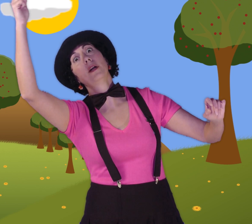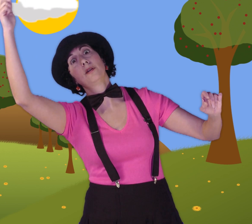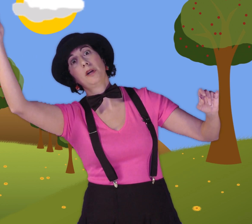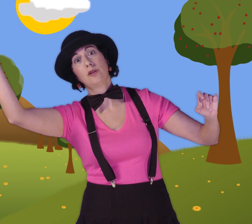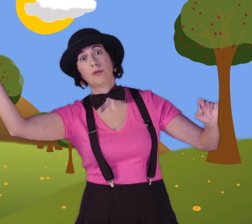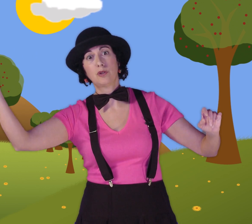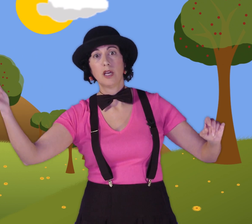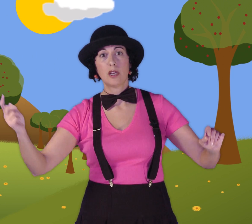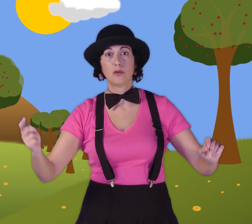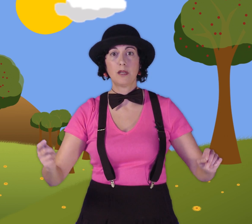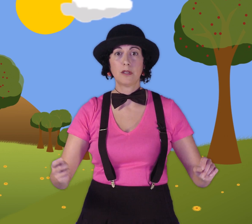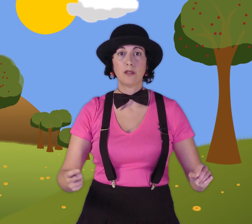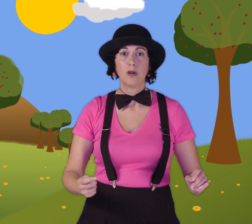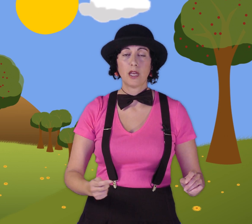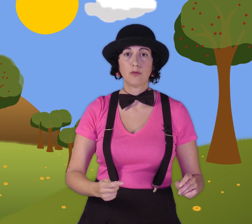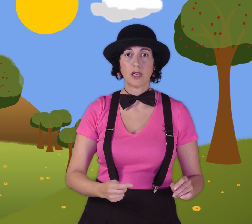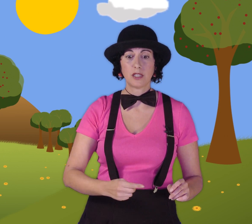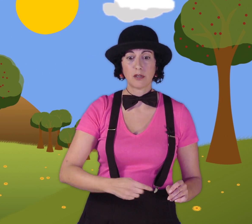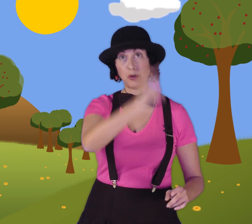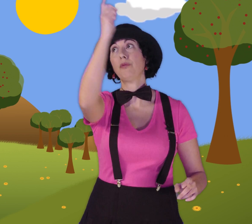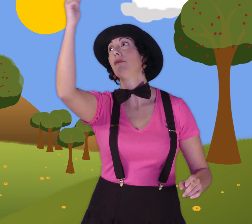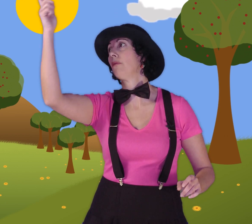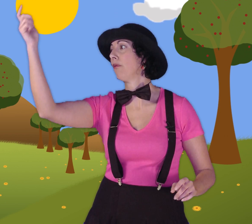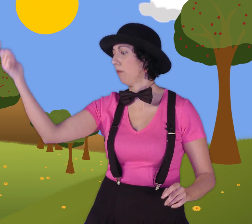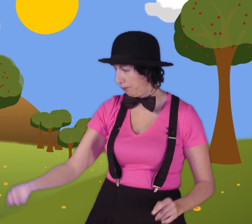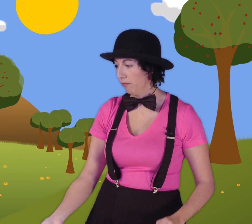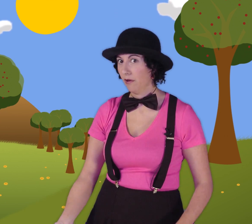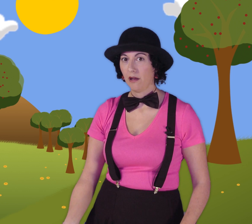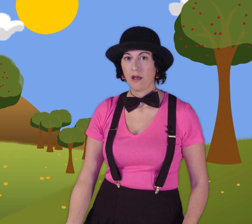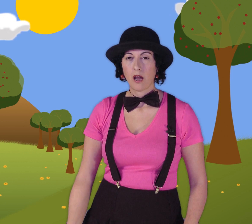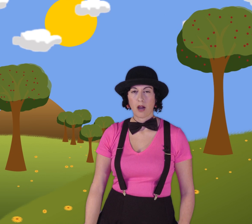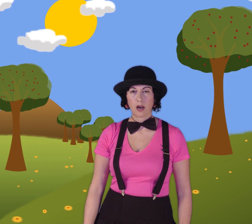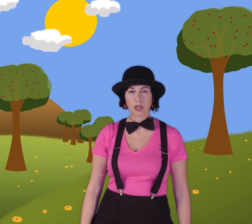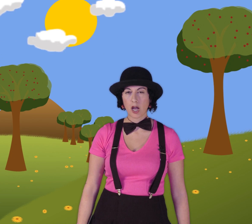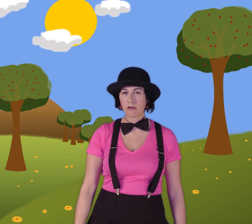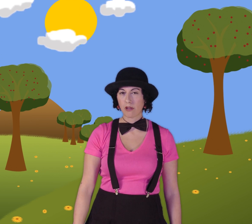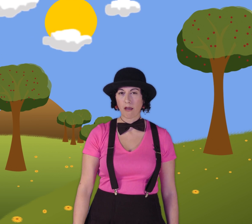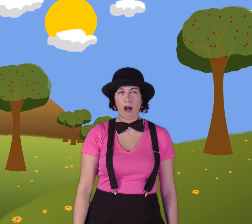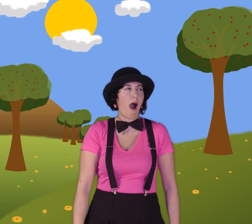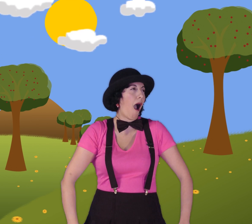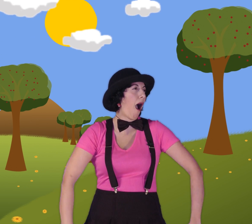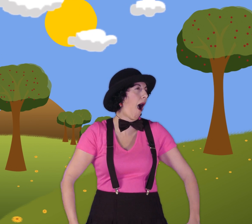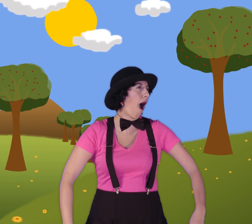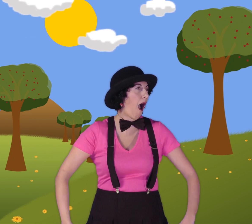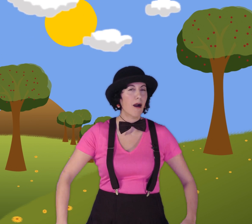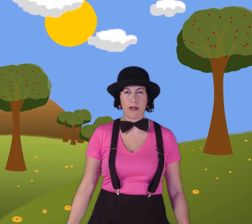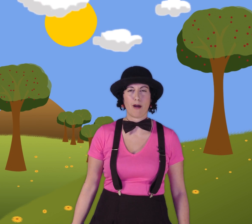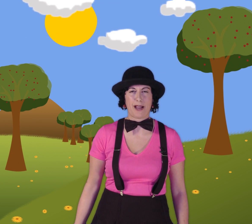volando, volando, como si estuviera metido en un tirachinas. ¡Piu! ¡Pum! El gigante... ¡Vaya golpe que te